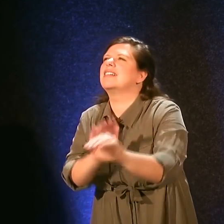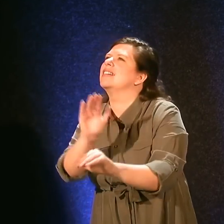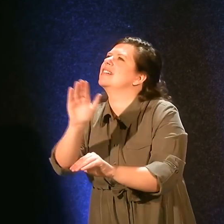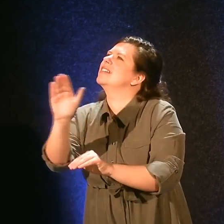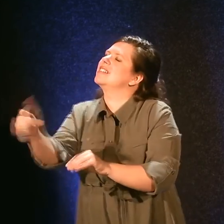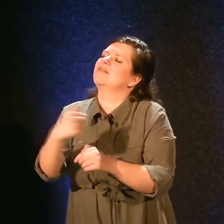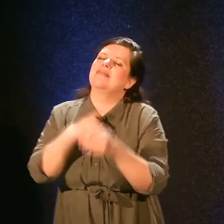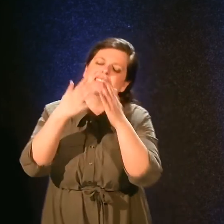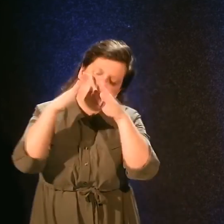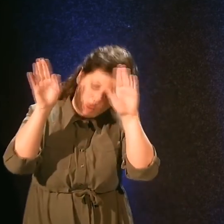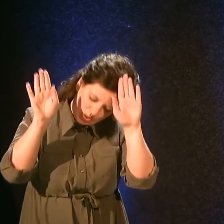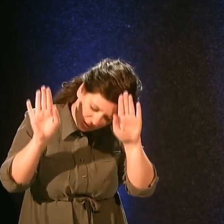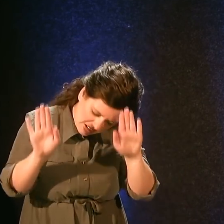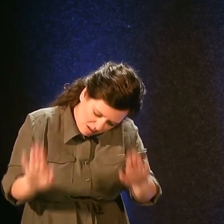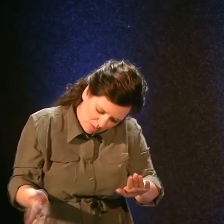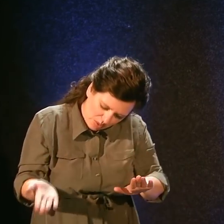heart. I worship you.